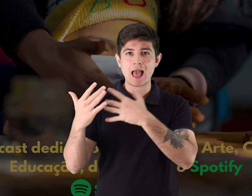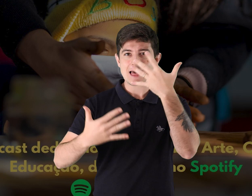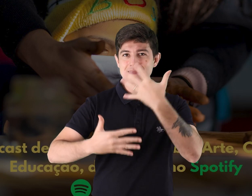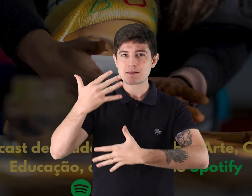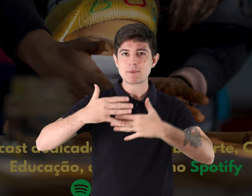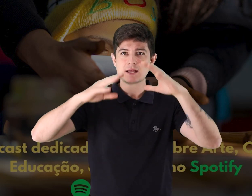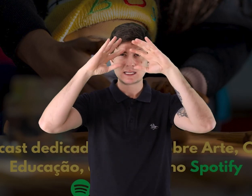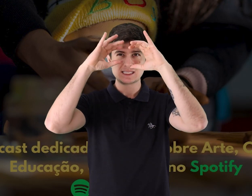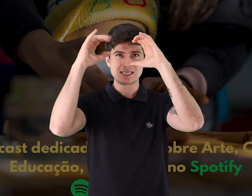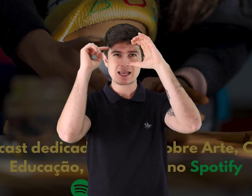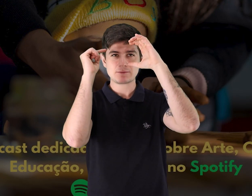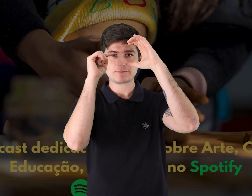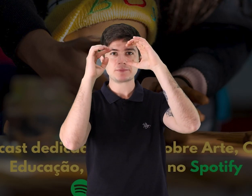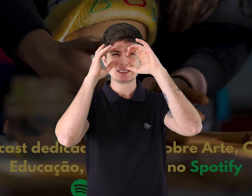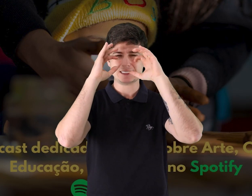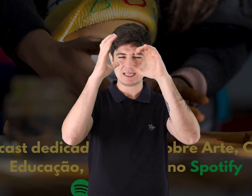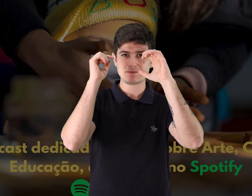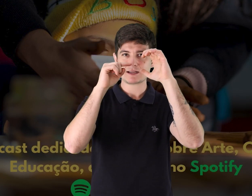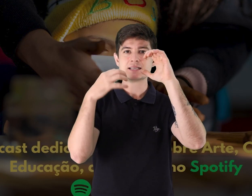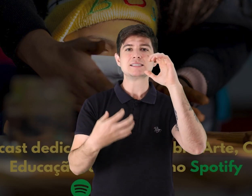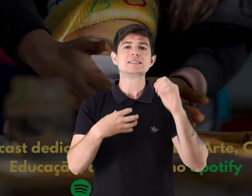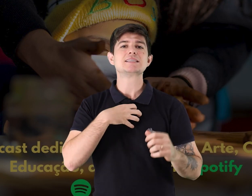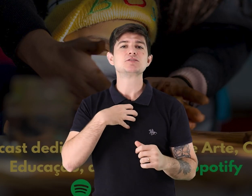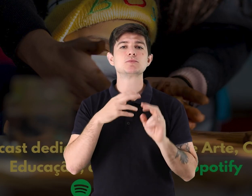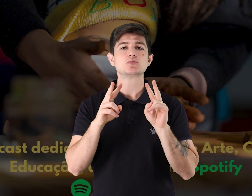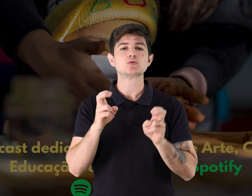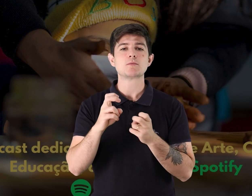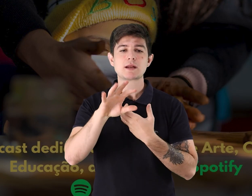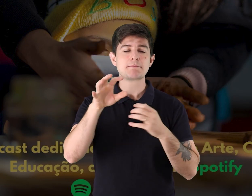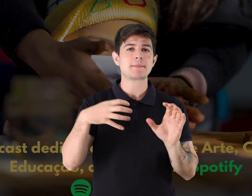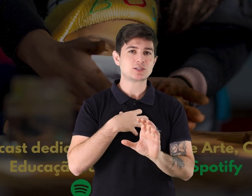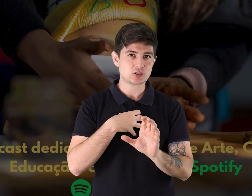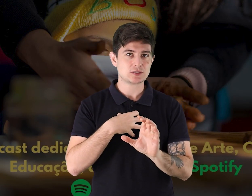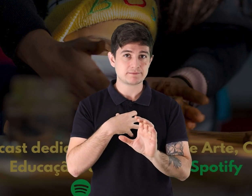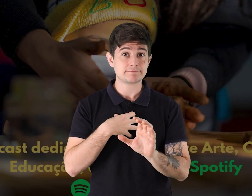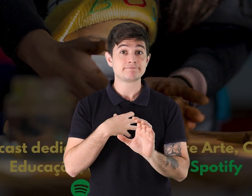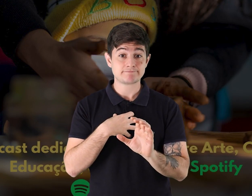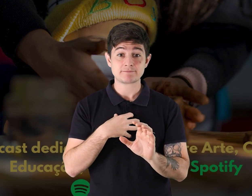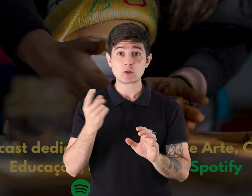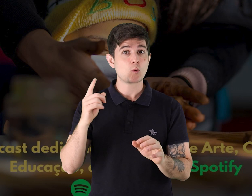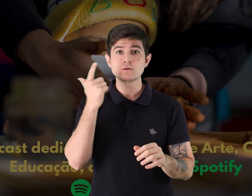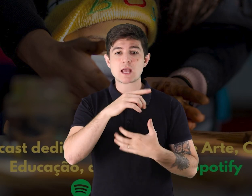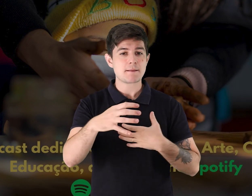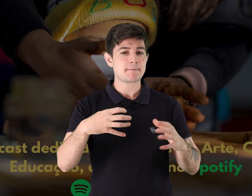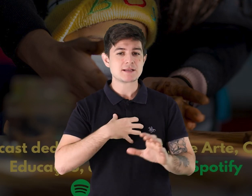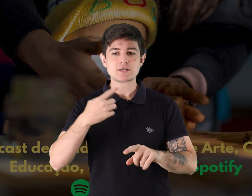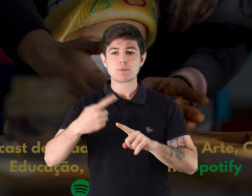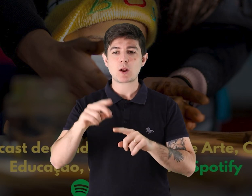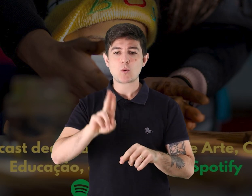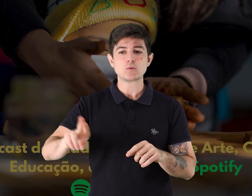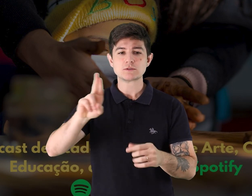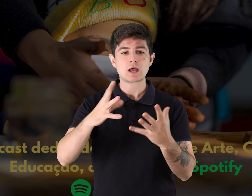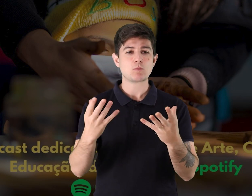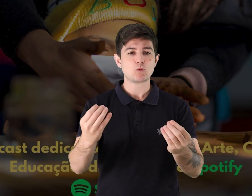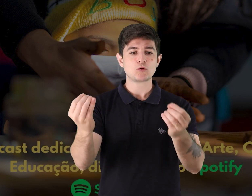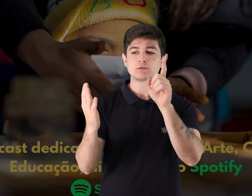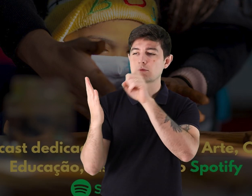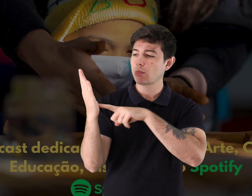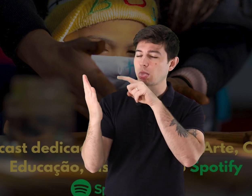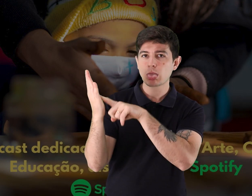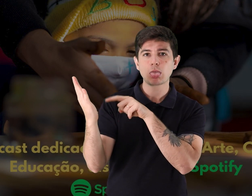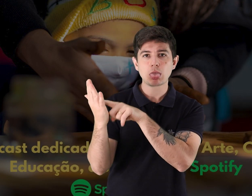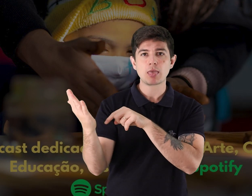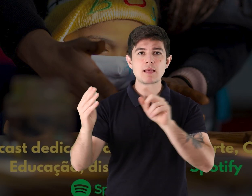telas interfere num lado cerebral que está o sentimento da empatia, do